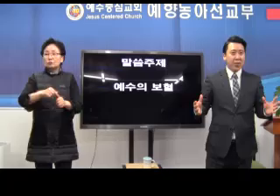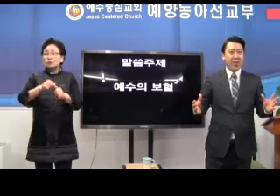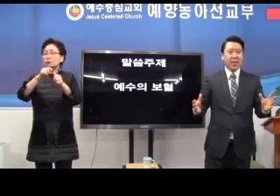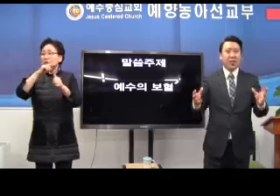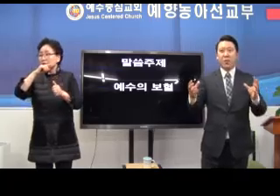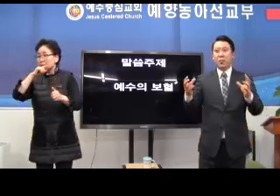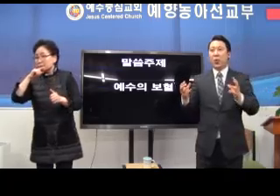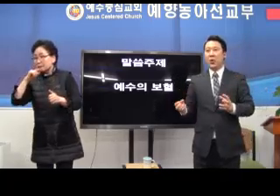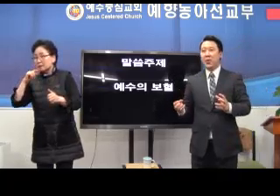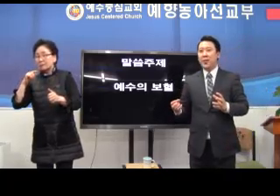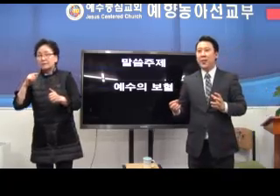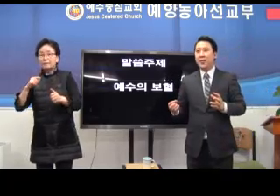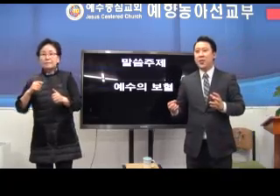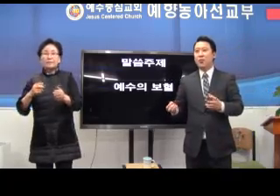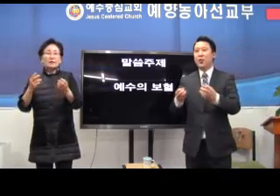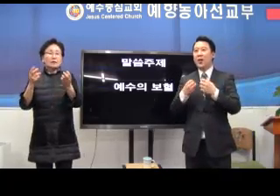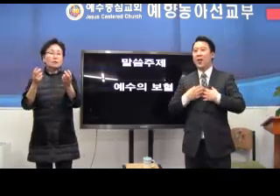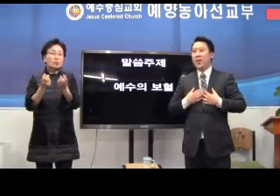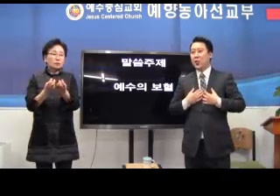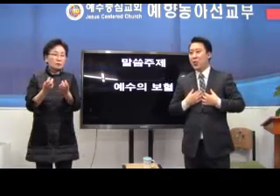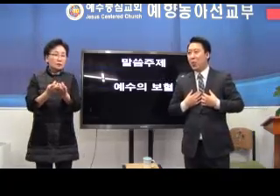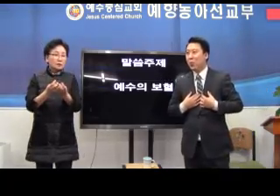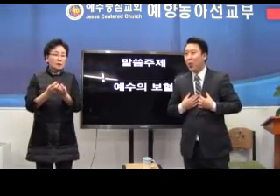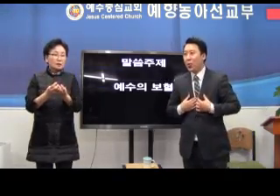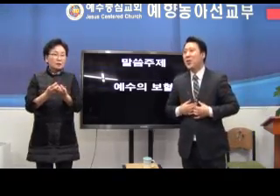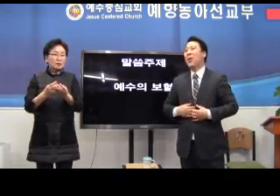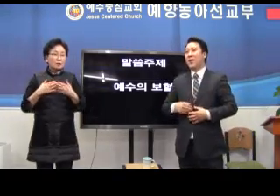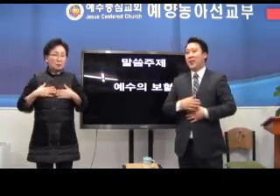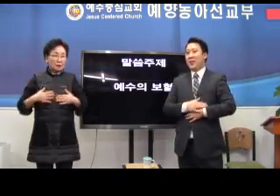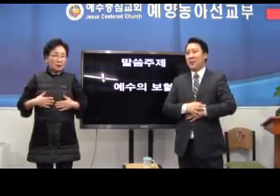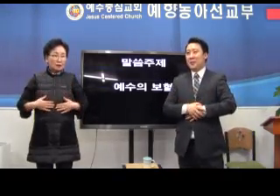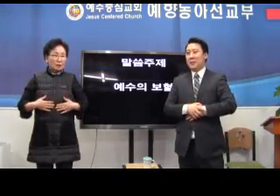돌아가신 그 보혈을 지금 우리가 예수님이 없는데 어떻게 바를까요?